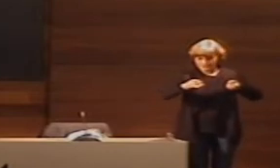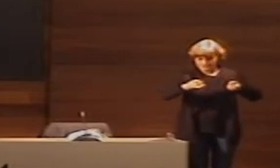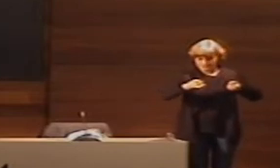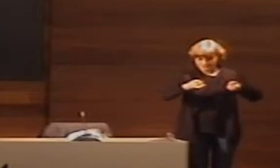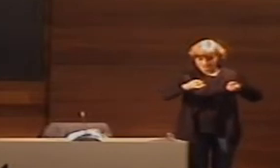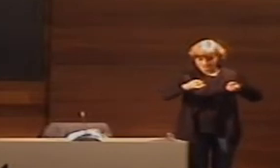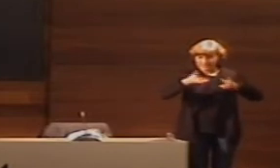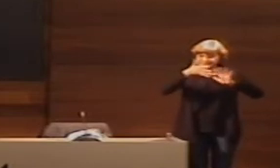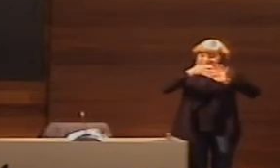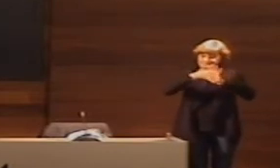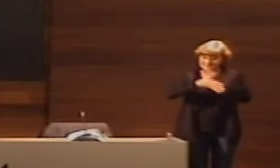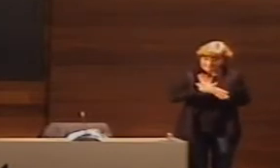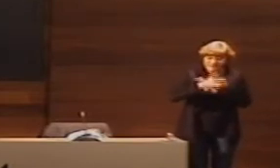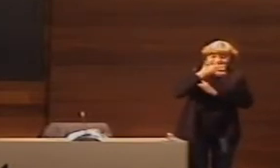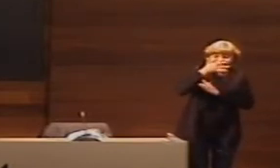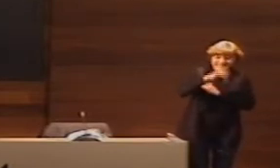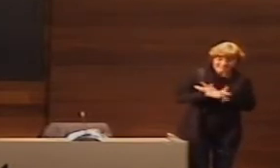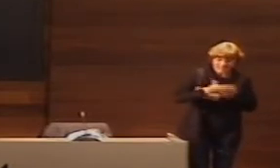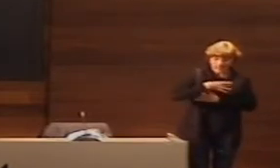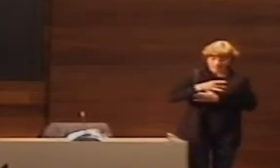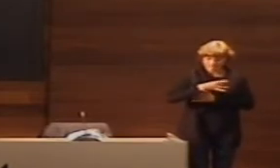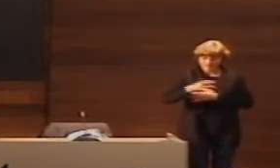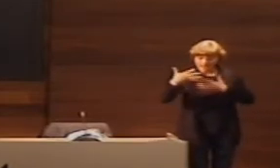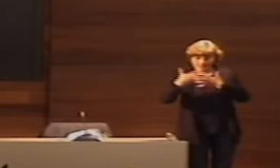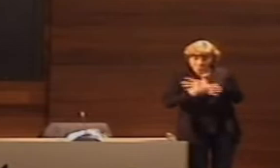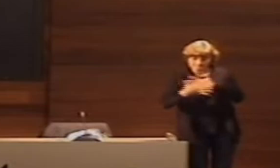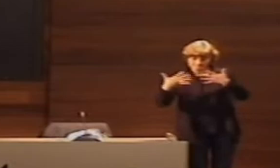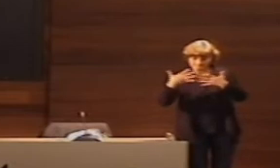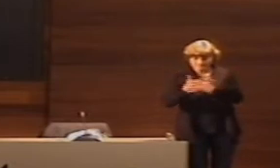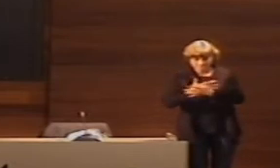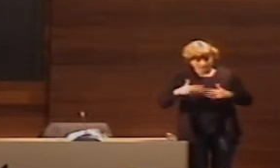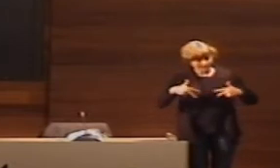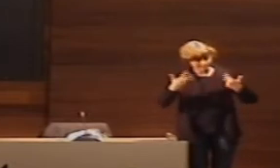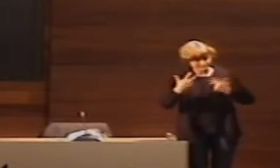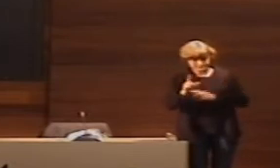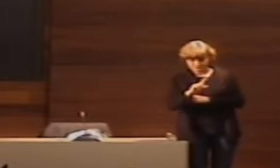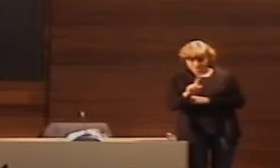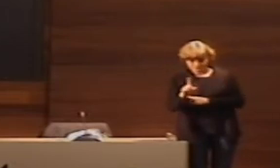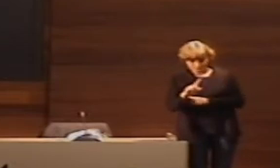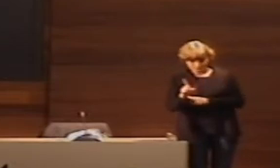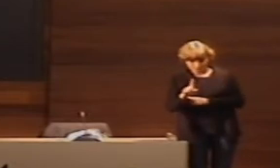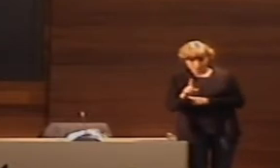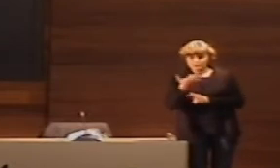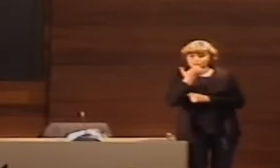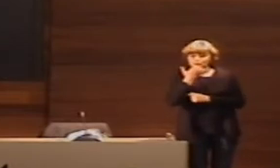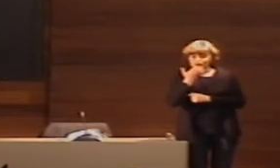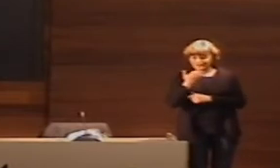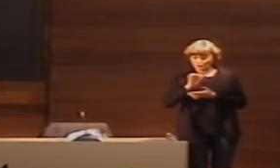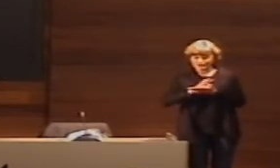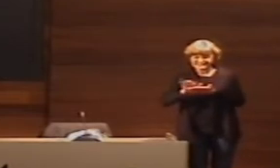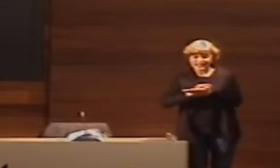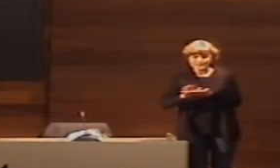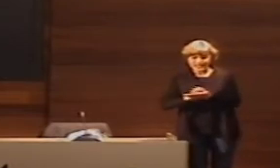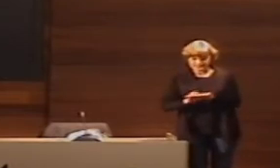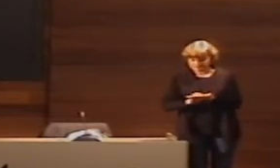No se va a mezclar el papel y el cristal en ese contenedor, pero sí el resto de reciclables, exceptuando, ya digo, papel, cristal y residuos electrónicos. Con lo